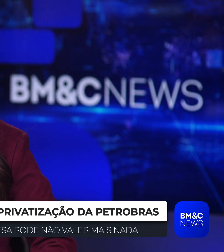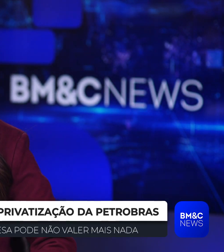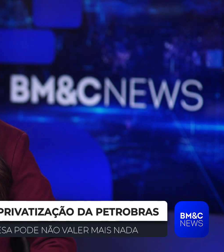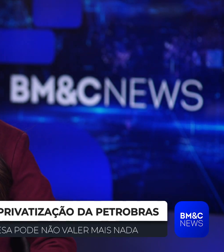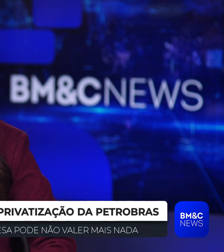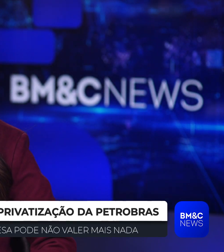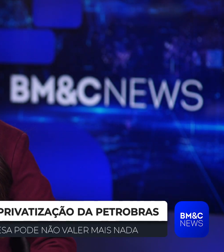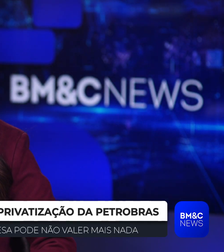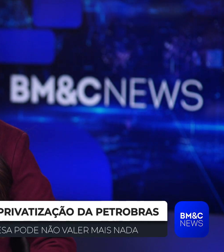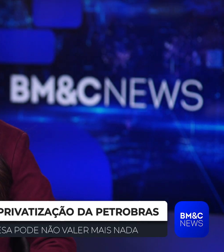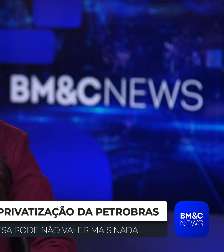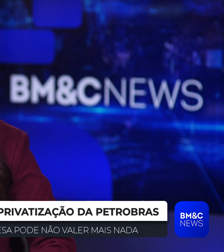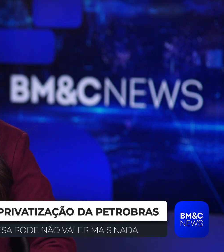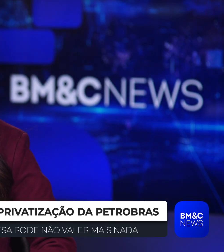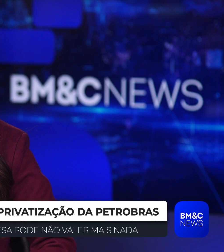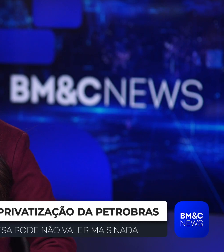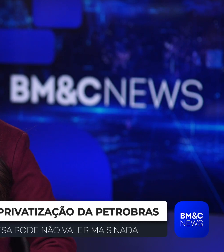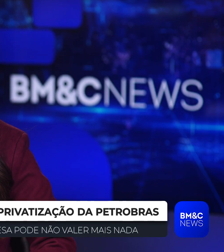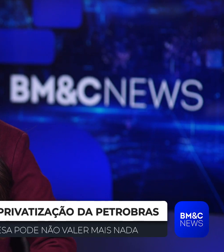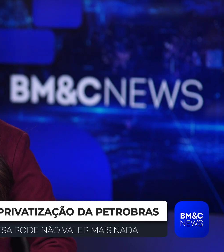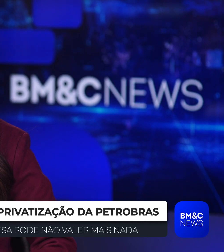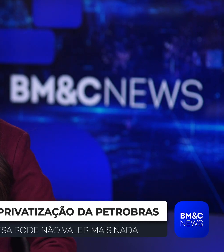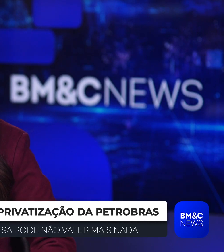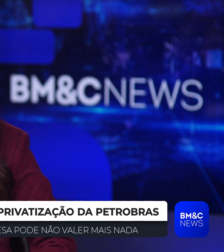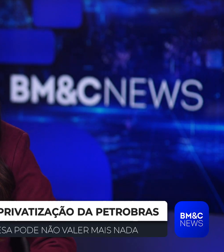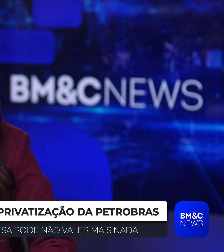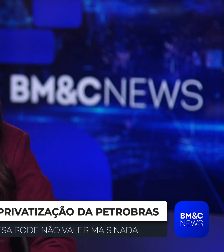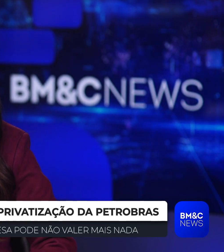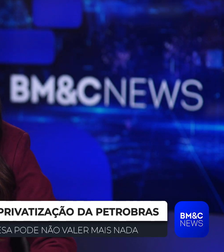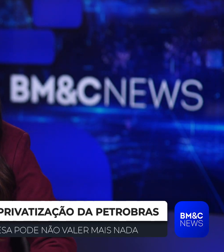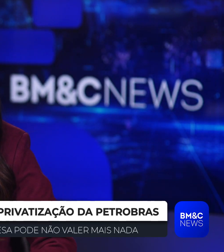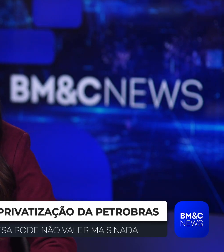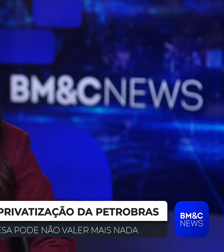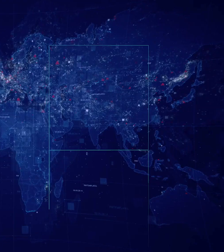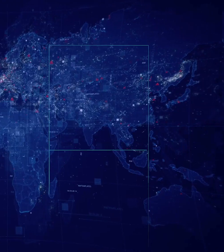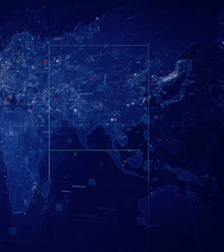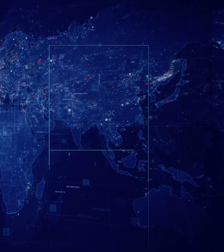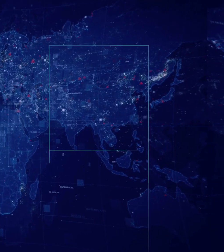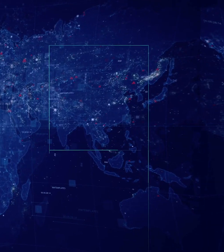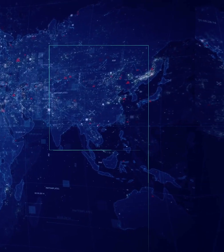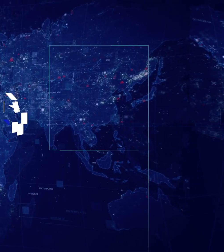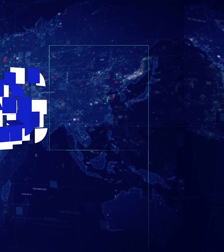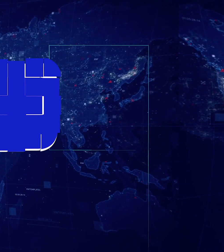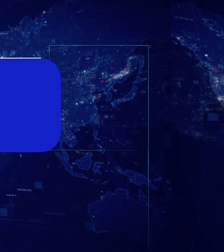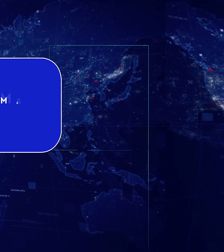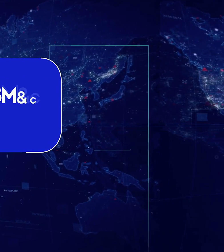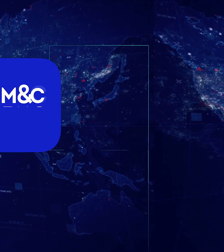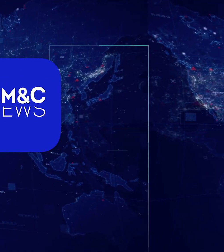74% e no diesel chegou a 65%.